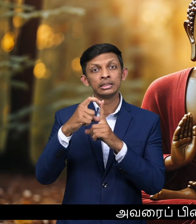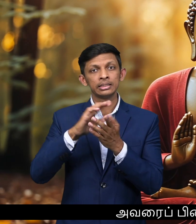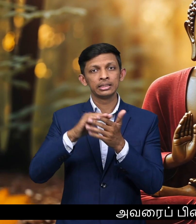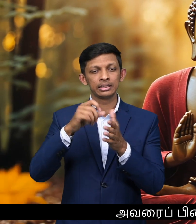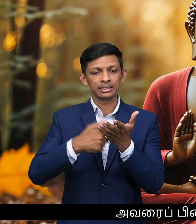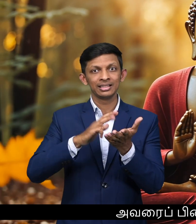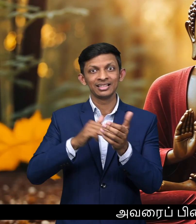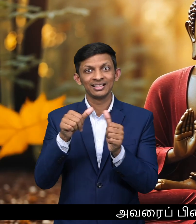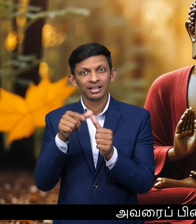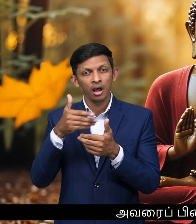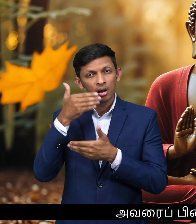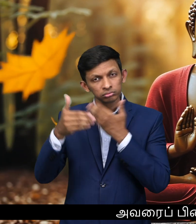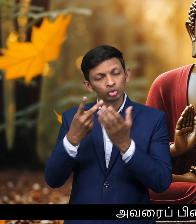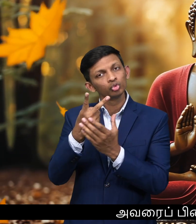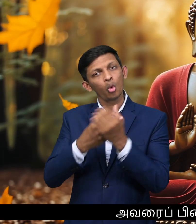நம்பினர்.